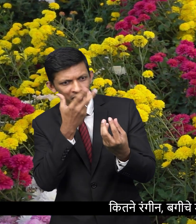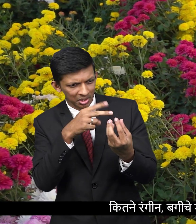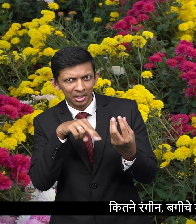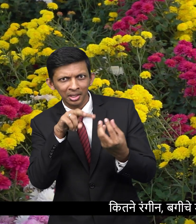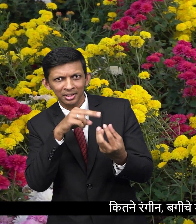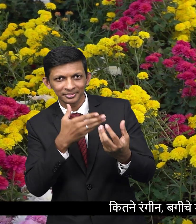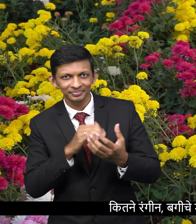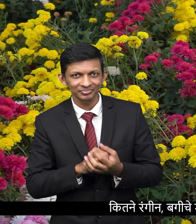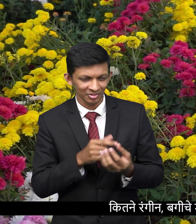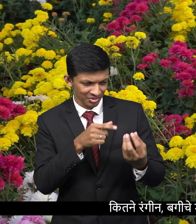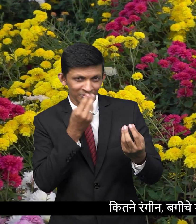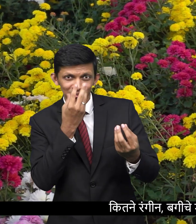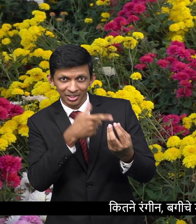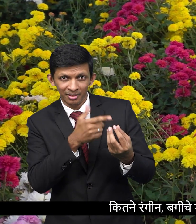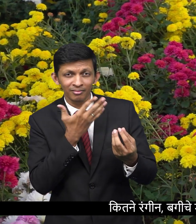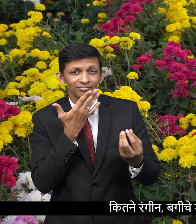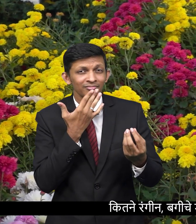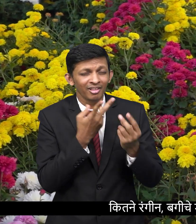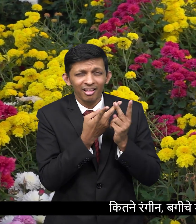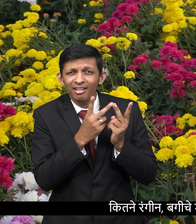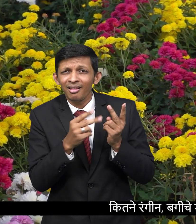बगीचे में अच्छी खुशबू आ रही है।